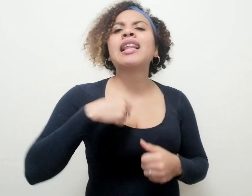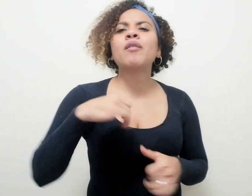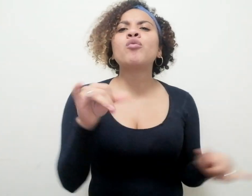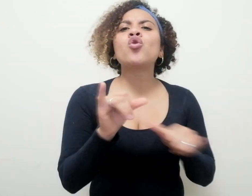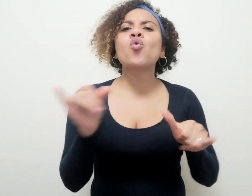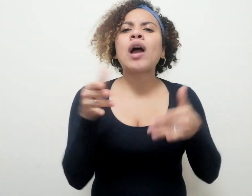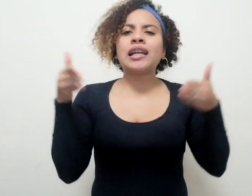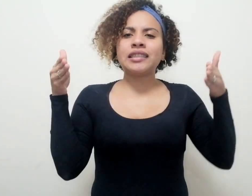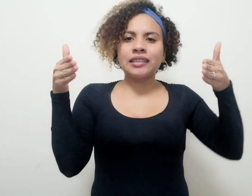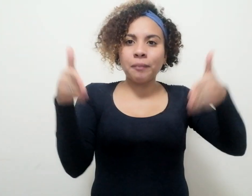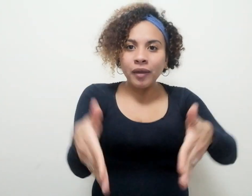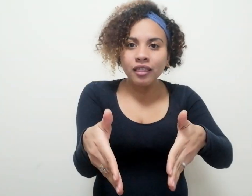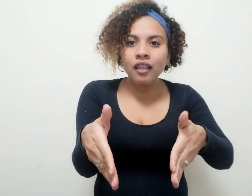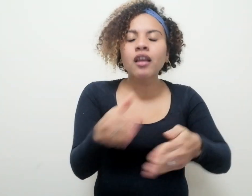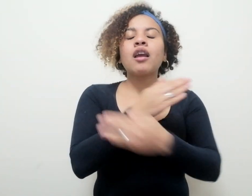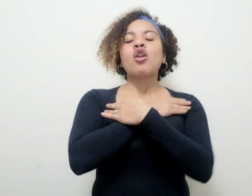cementerio o a un museo.